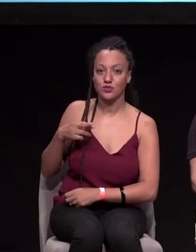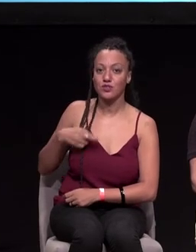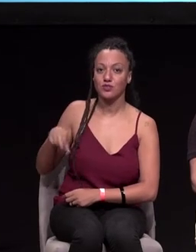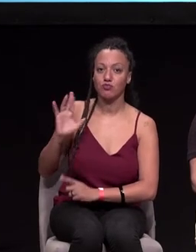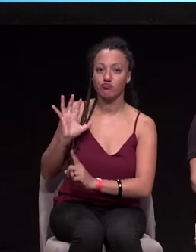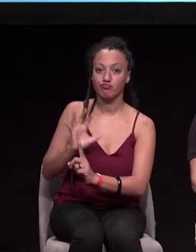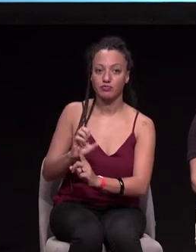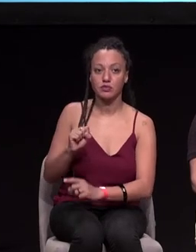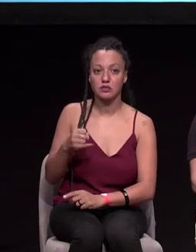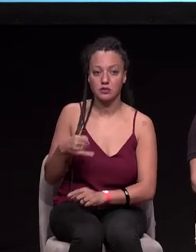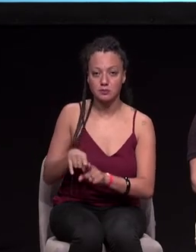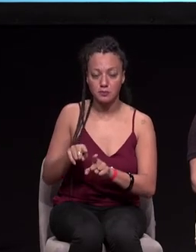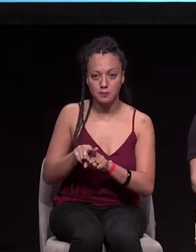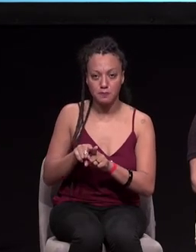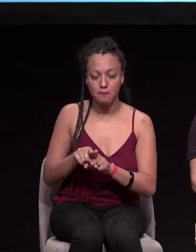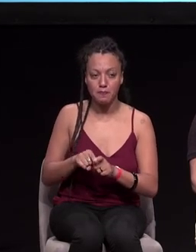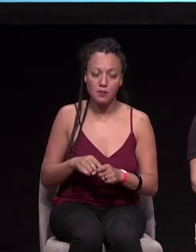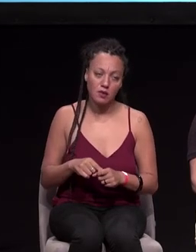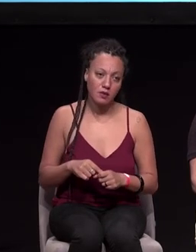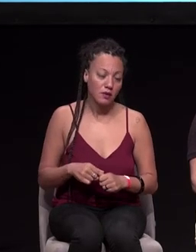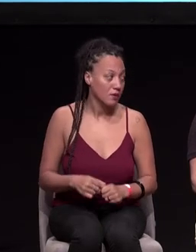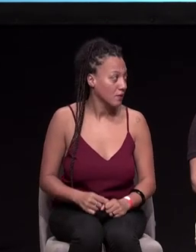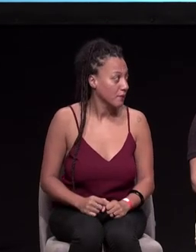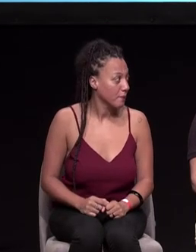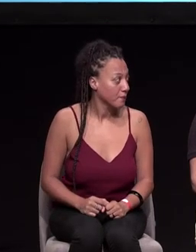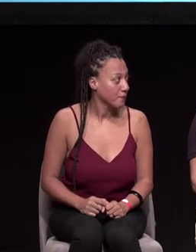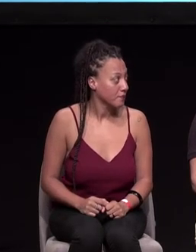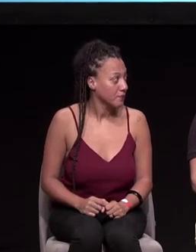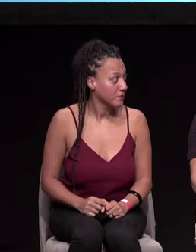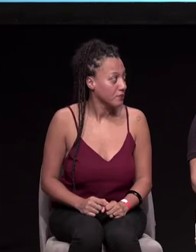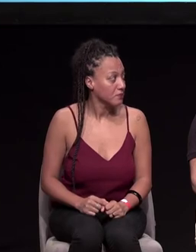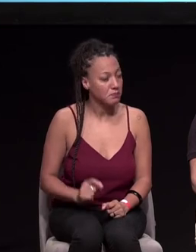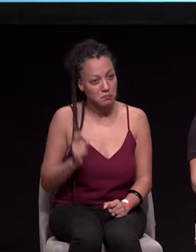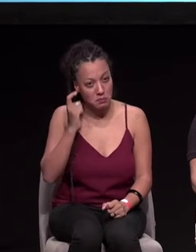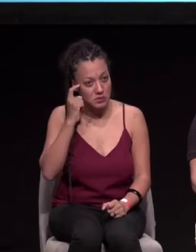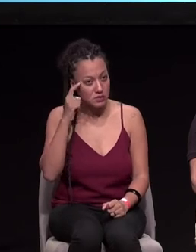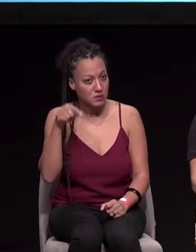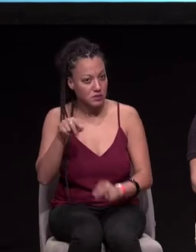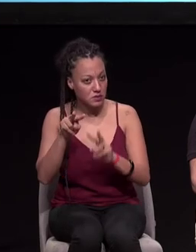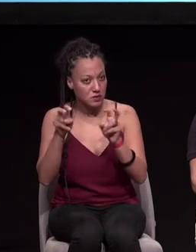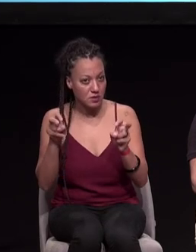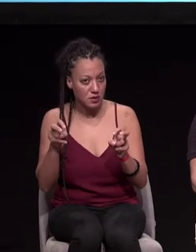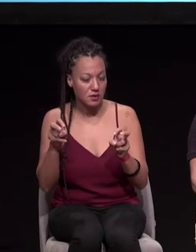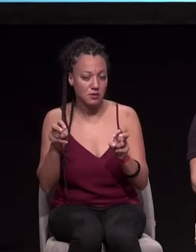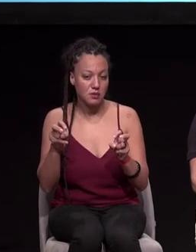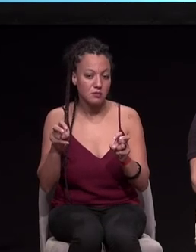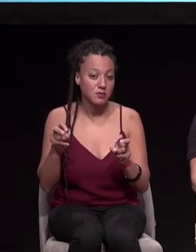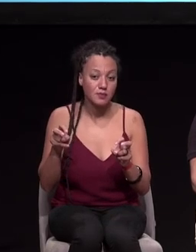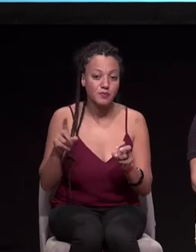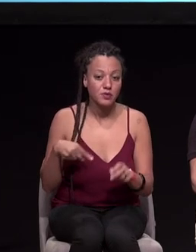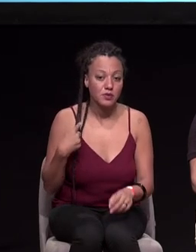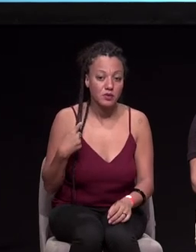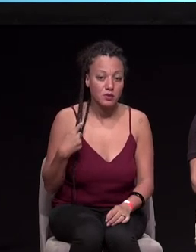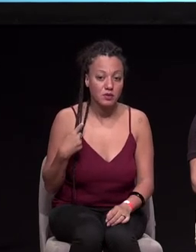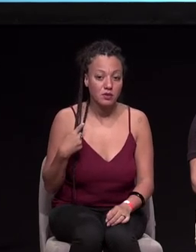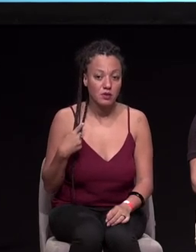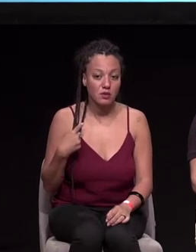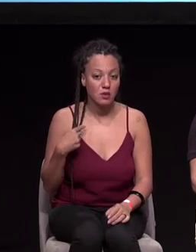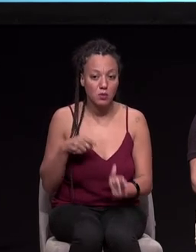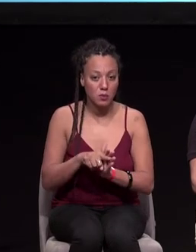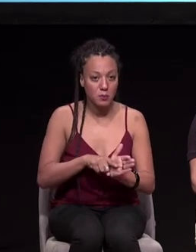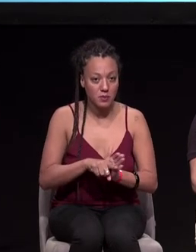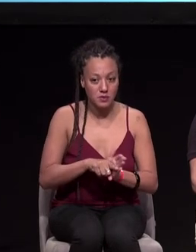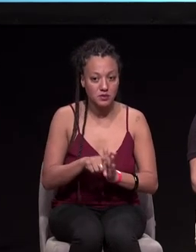implica a descrição enfim não sou especialista nesse assunto e no caso mineiro mas nós sabemos que a locais específicos